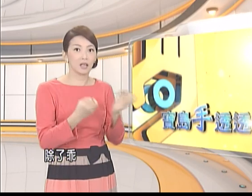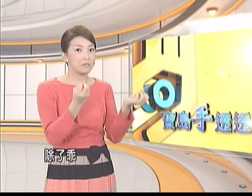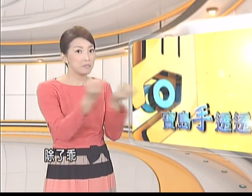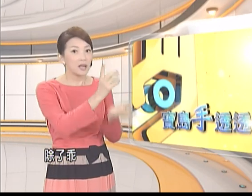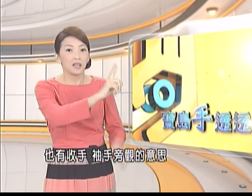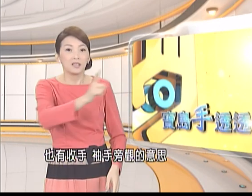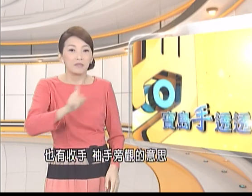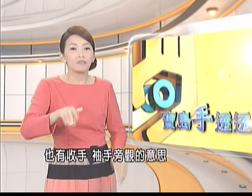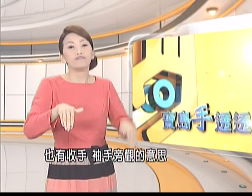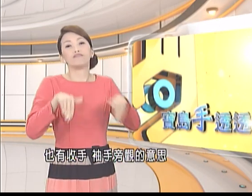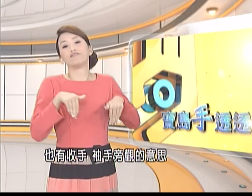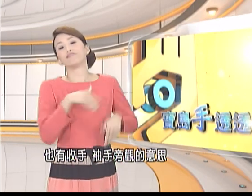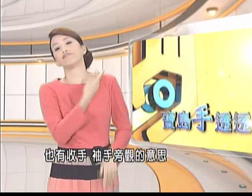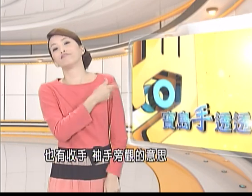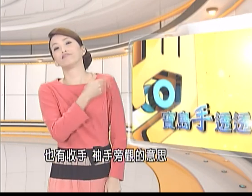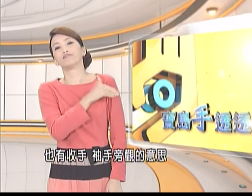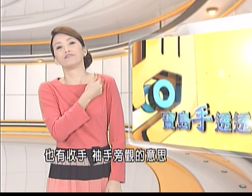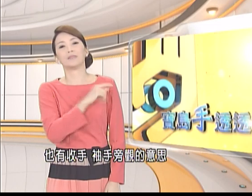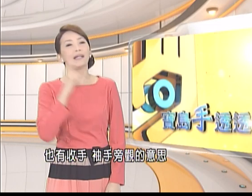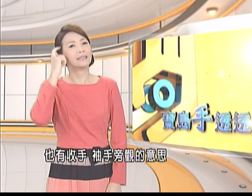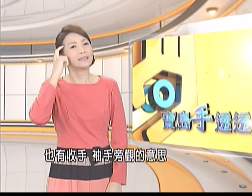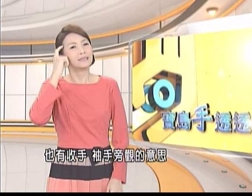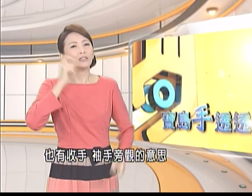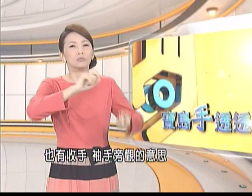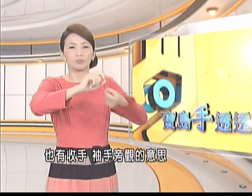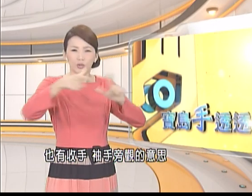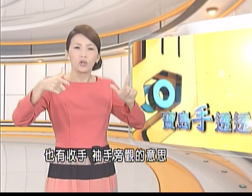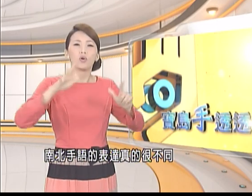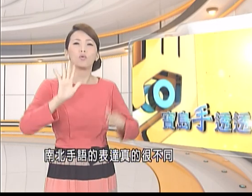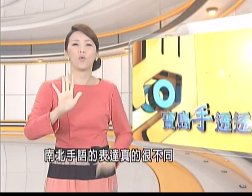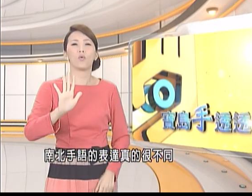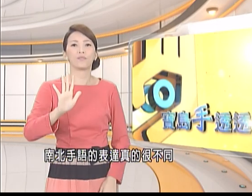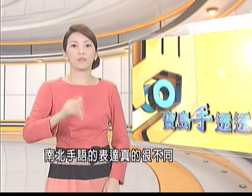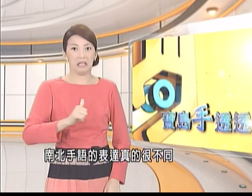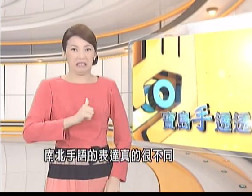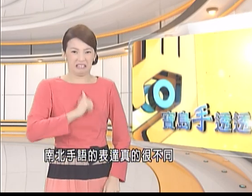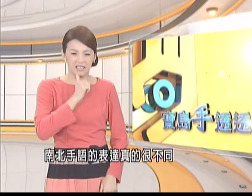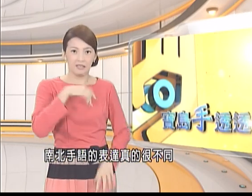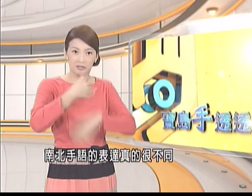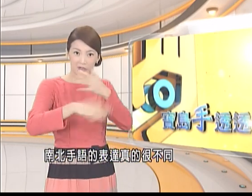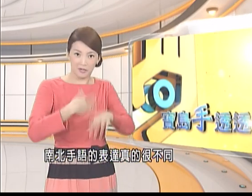也有收手袖手旁观的意思。南北手语的表达真的很不同。